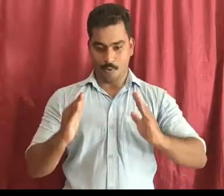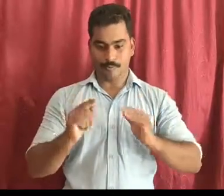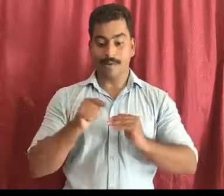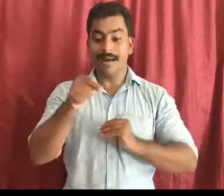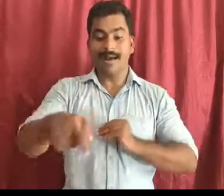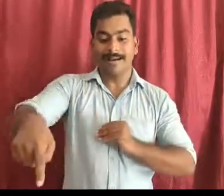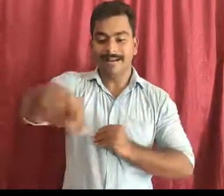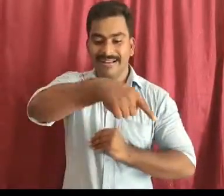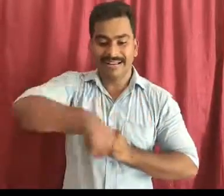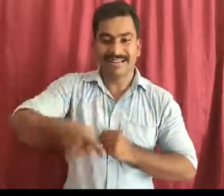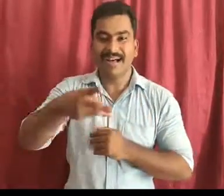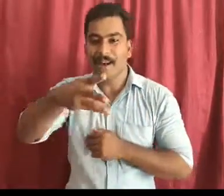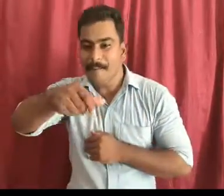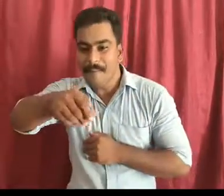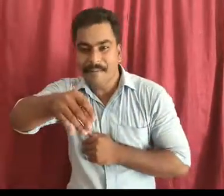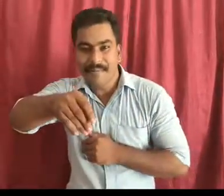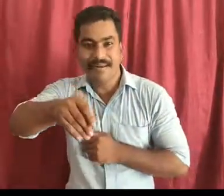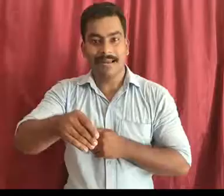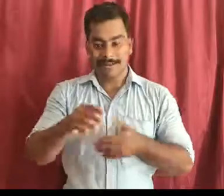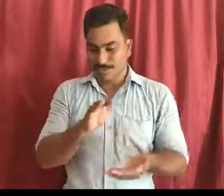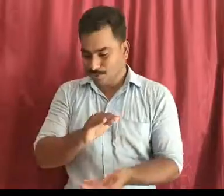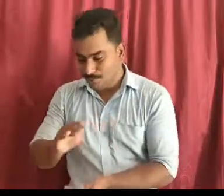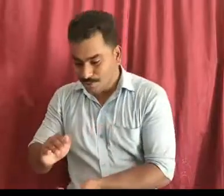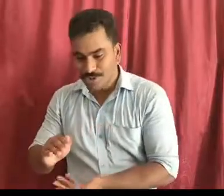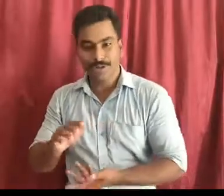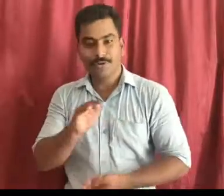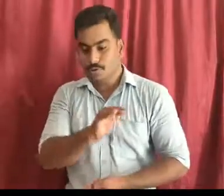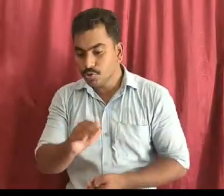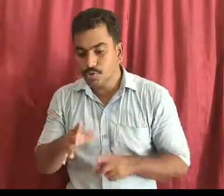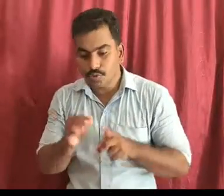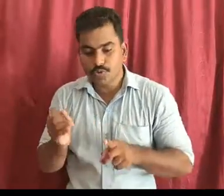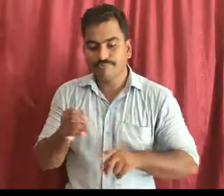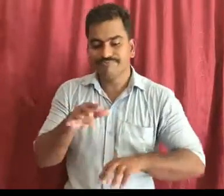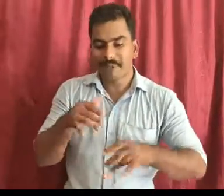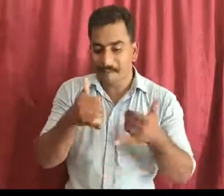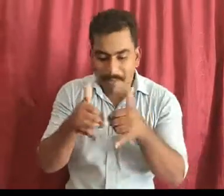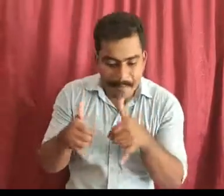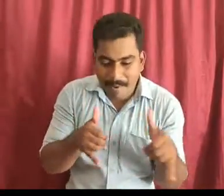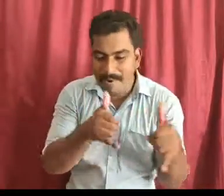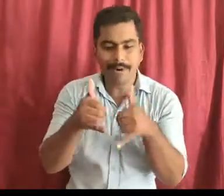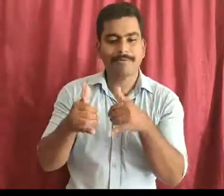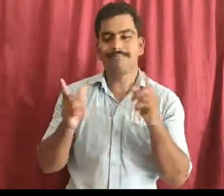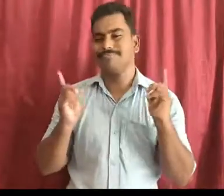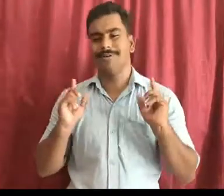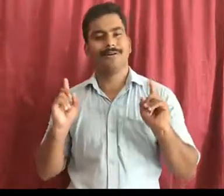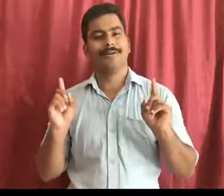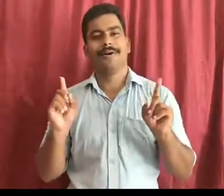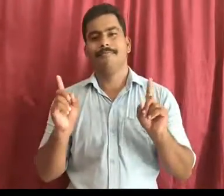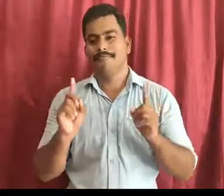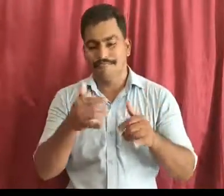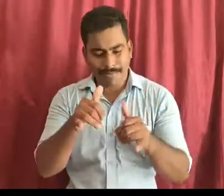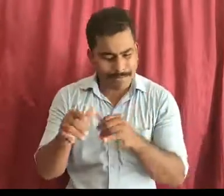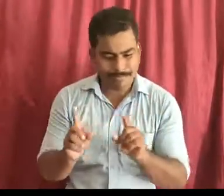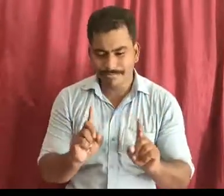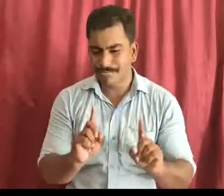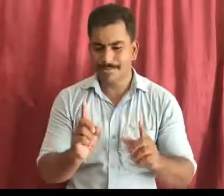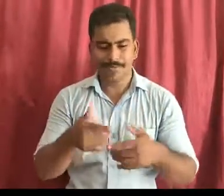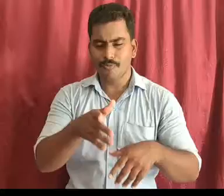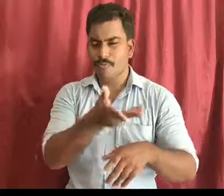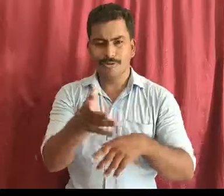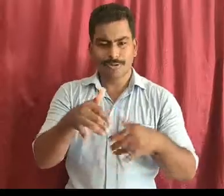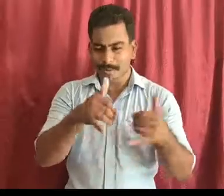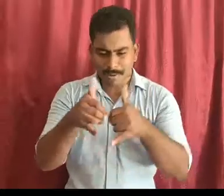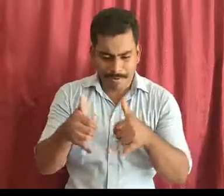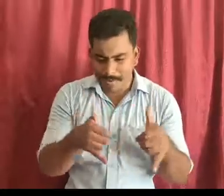വീടിൻ്റെ മുറ്റത്ത് മണ്ണിൽ കളിക്കുന്ന കുട്ടികൾ സോപ്പും വെള്ളവും ഉപയോഗിച്ച് കൈകാലുകളും മുഖവും കഴുകിയതിനു